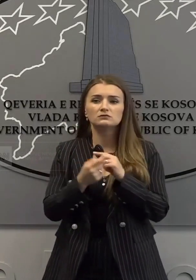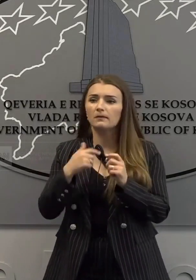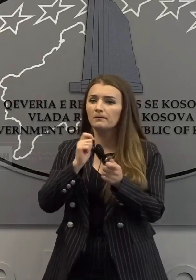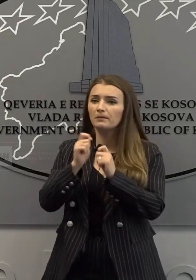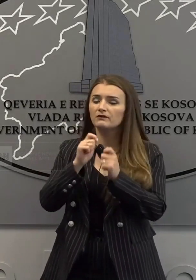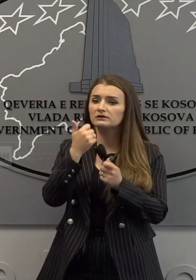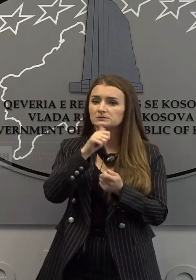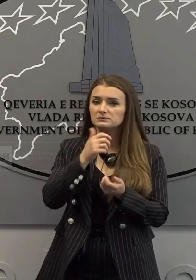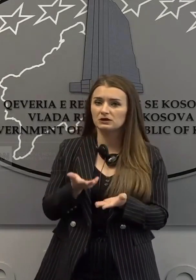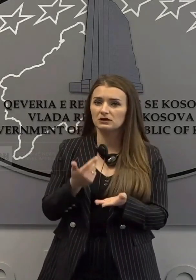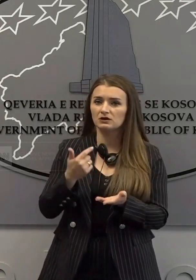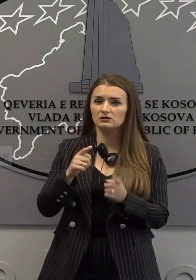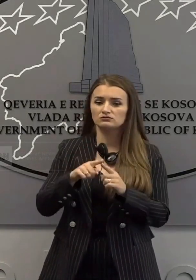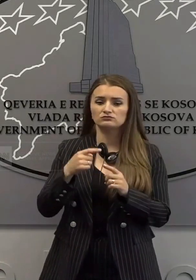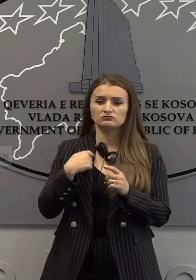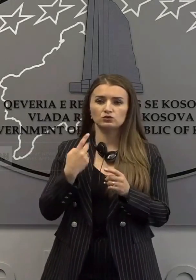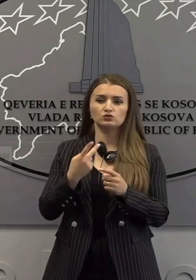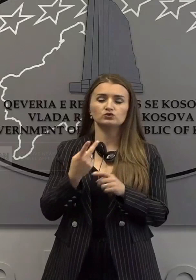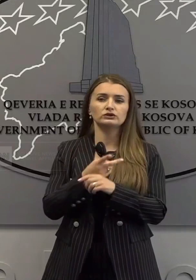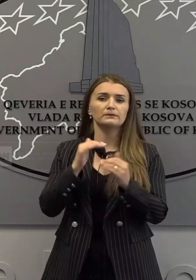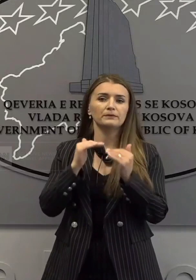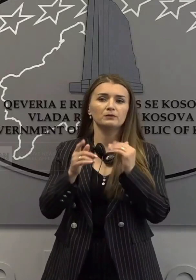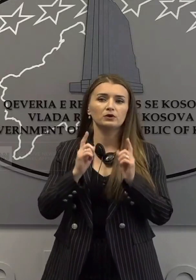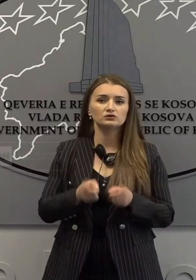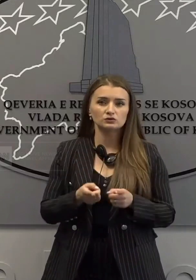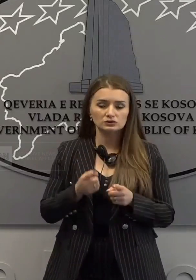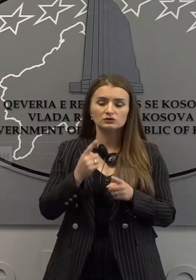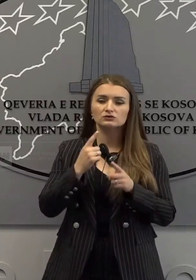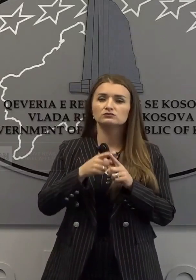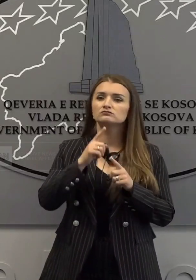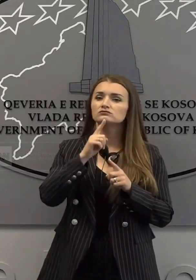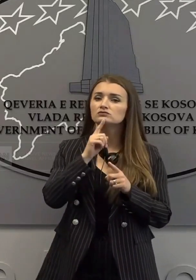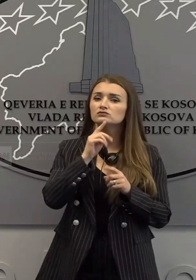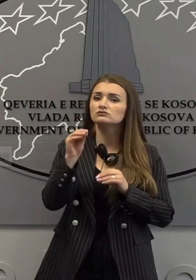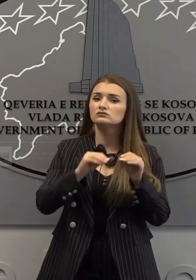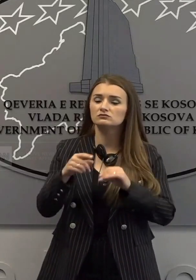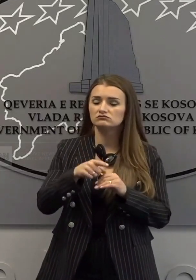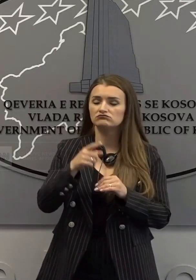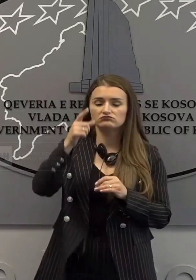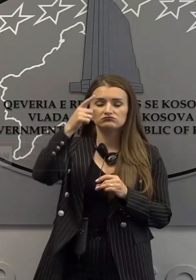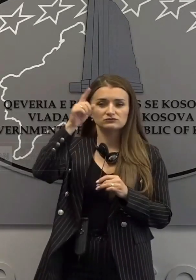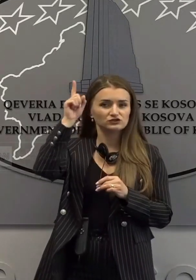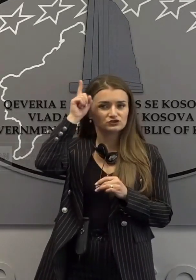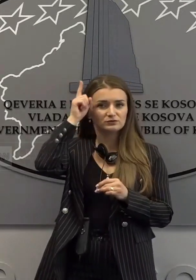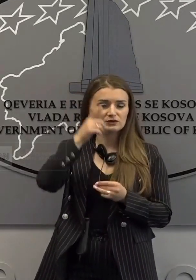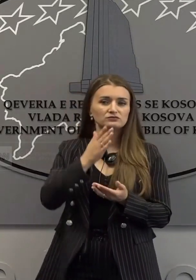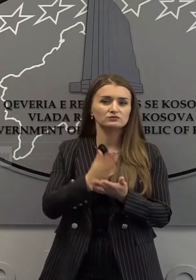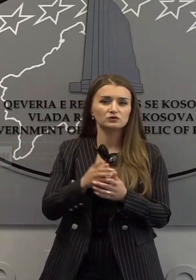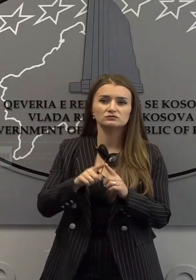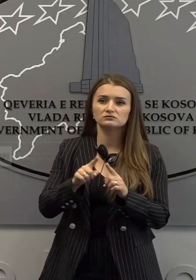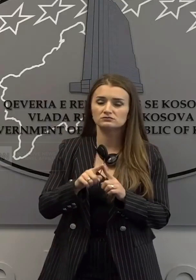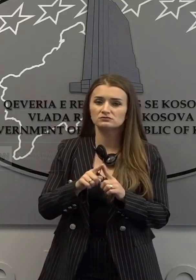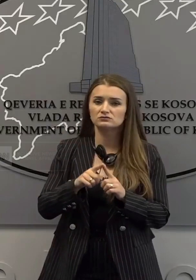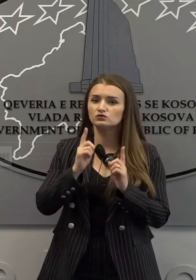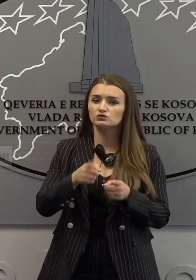jemi dy palë të barabarta, edhe e cila është e modeluar si pas shembullit të dy Gjermanive të vitit 1972 për njohje de